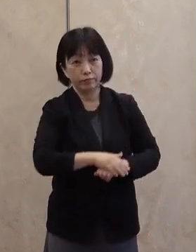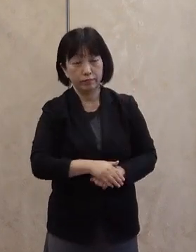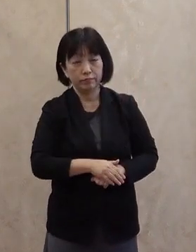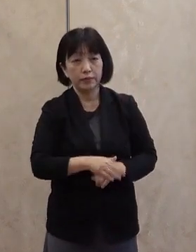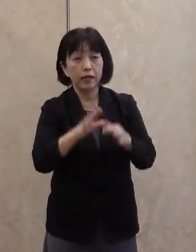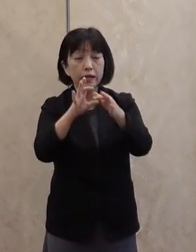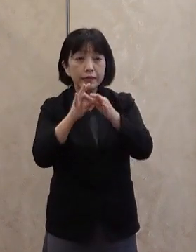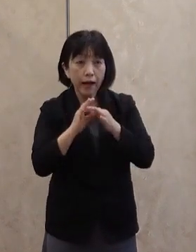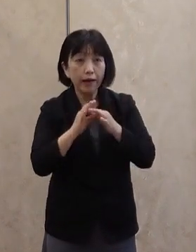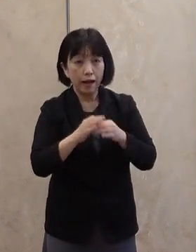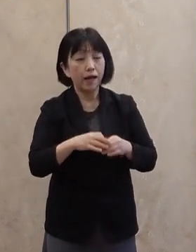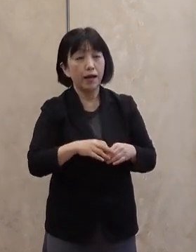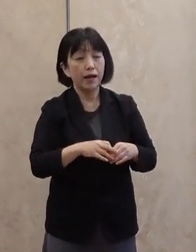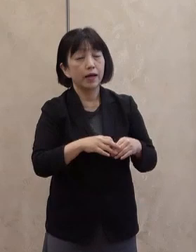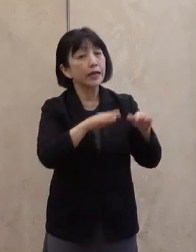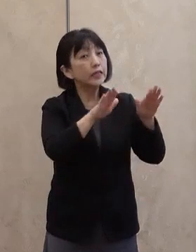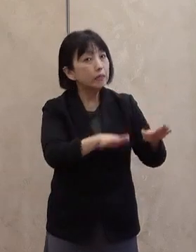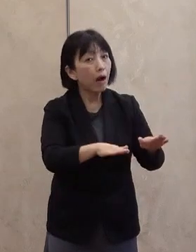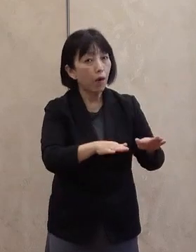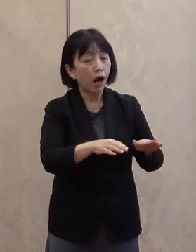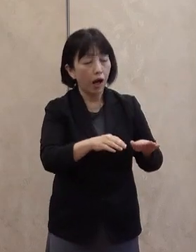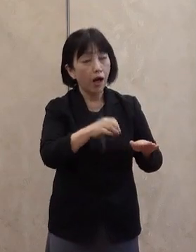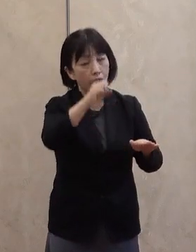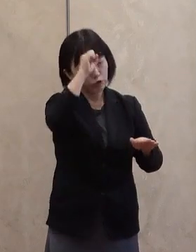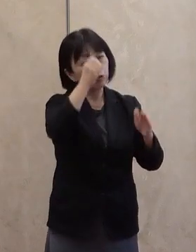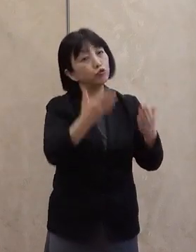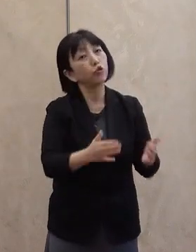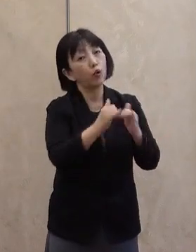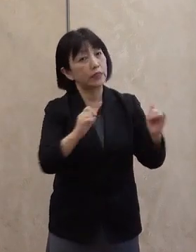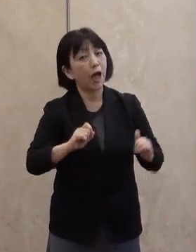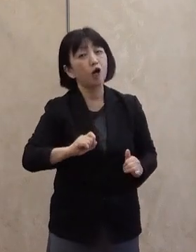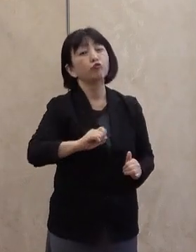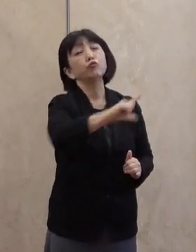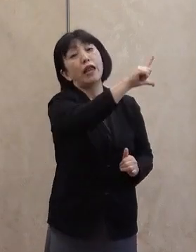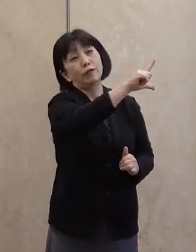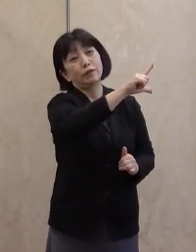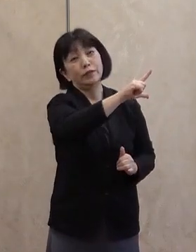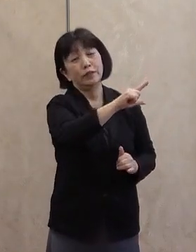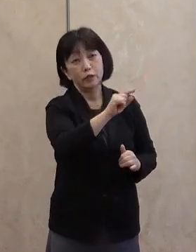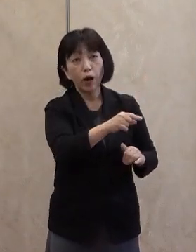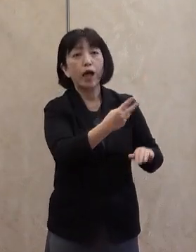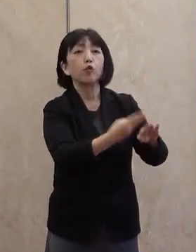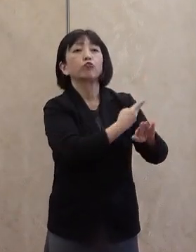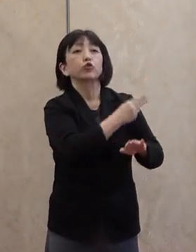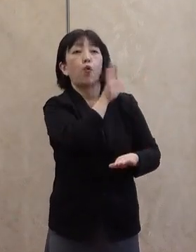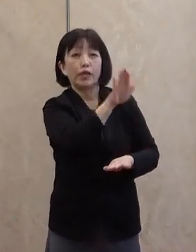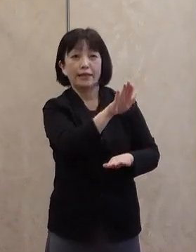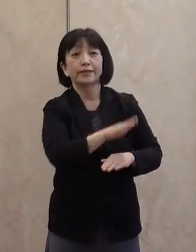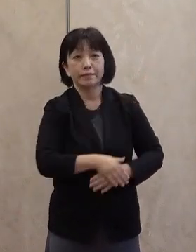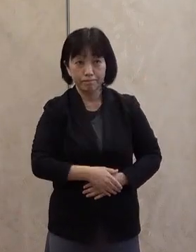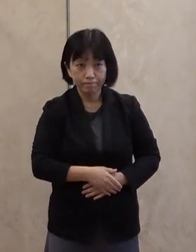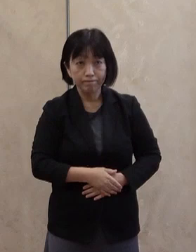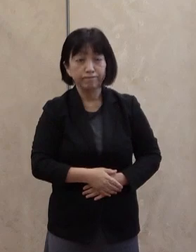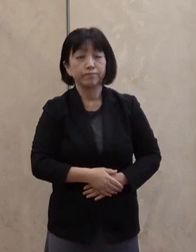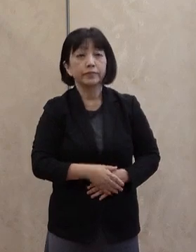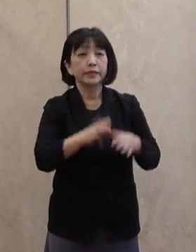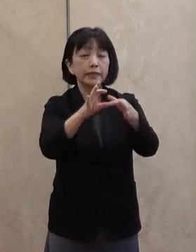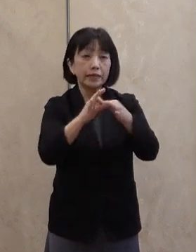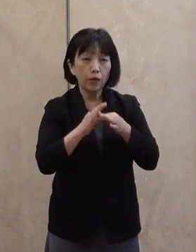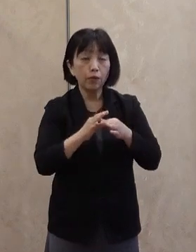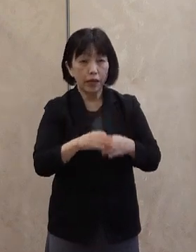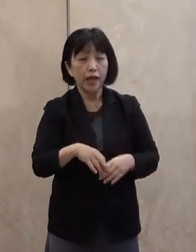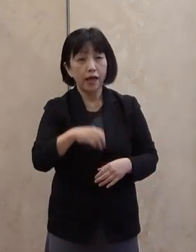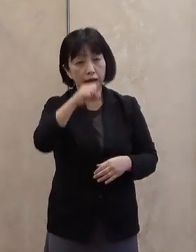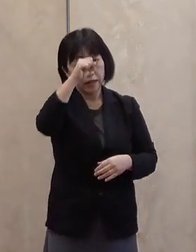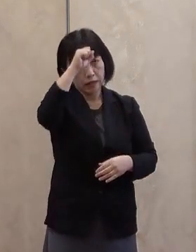症者も一気に増えてくるという状況がこの第4波の特徴と言えます。次お願いします。ですので重症